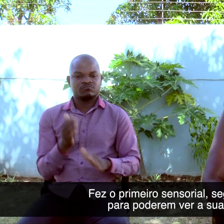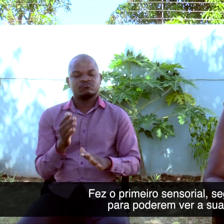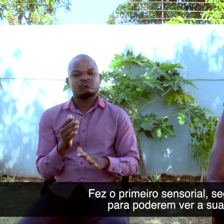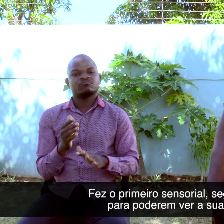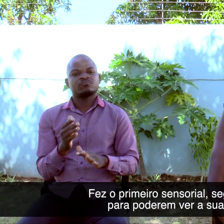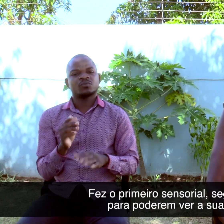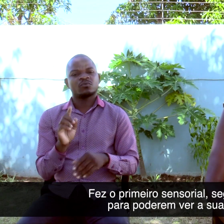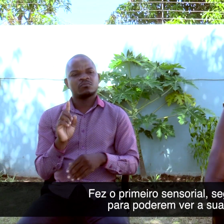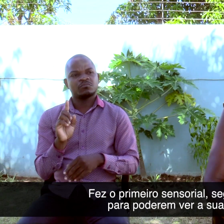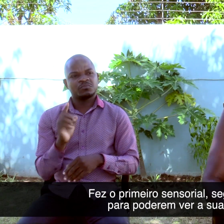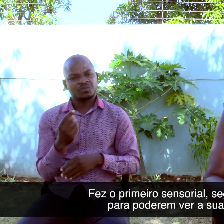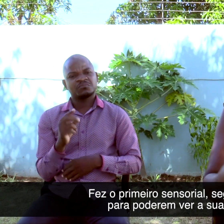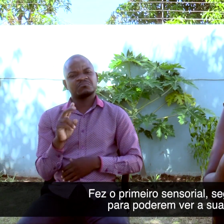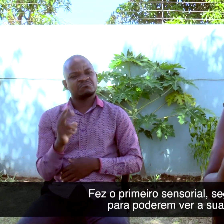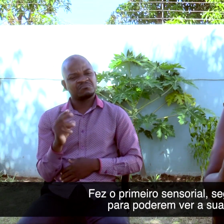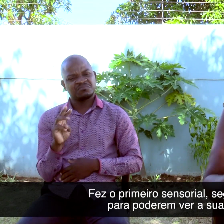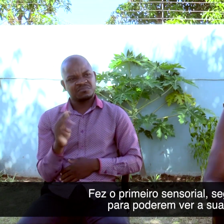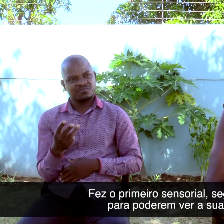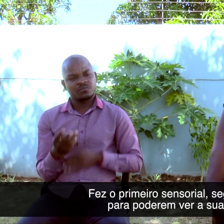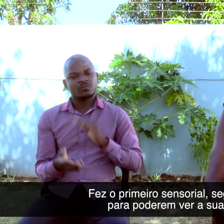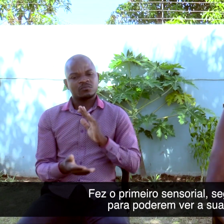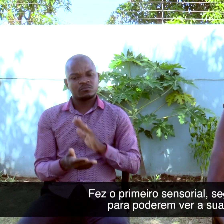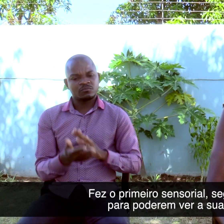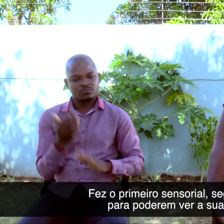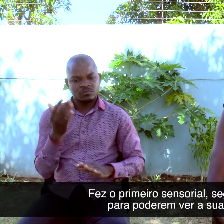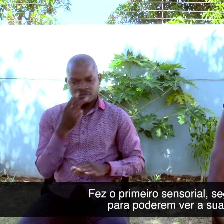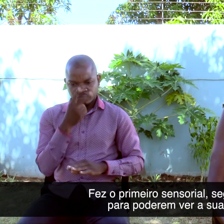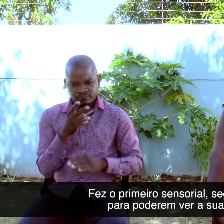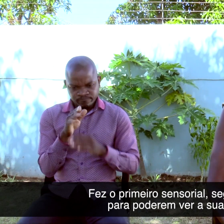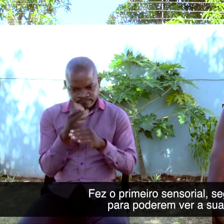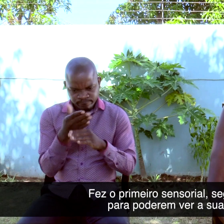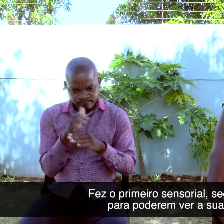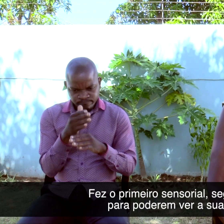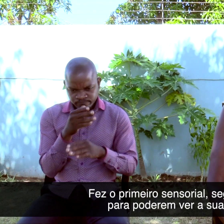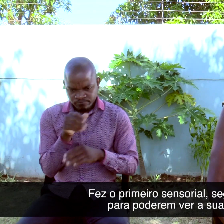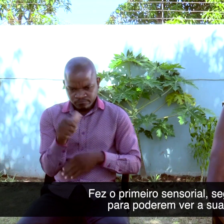sensorial, o segundo, o terceiro, para poderem ver a capacidade que ele tem.